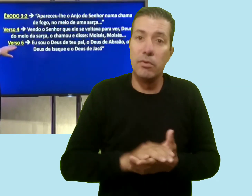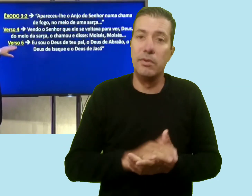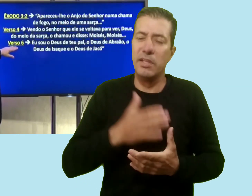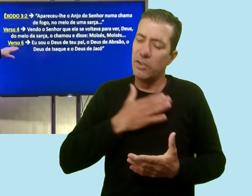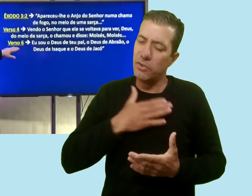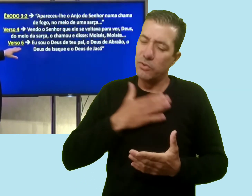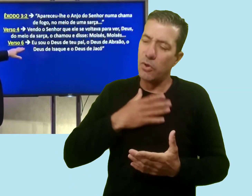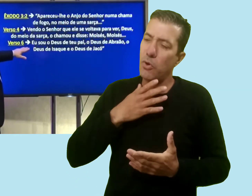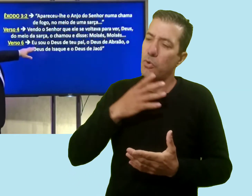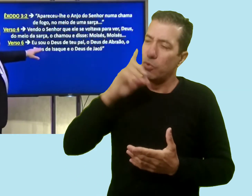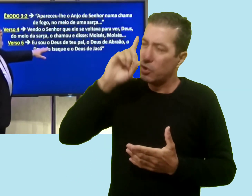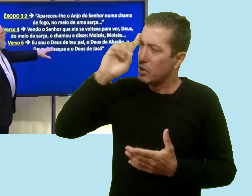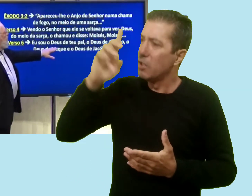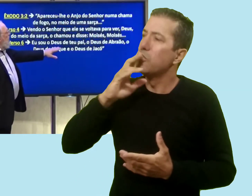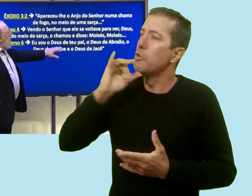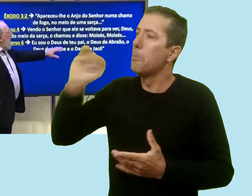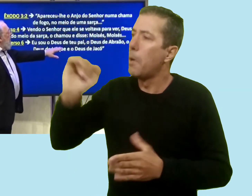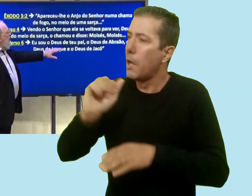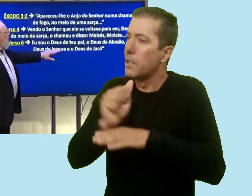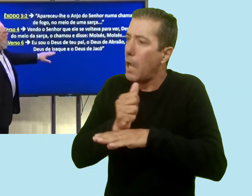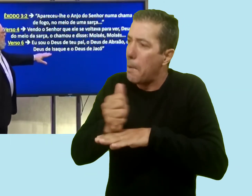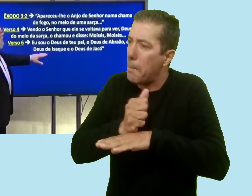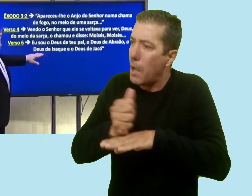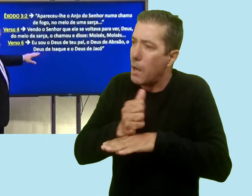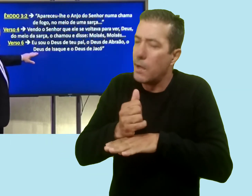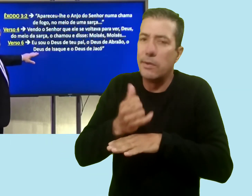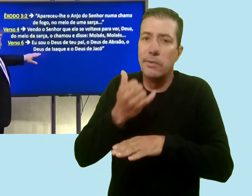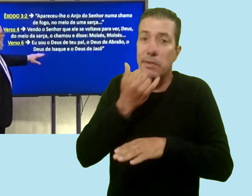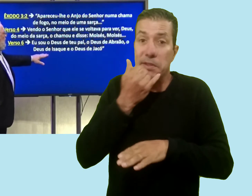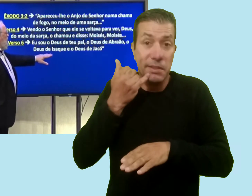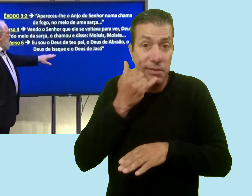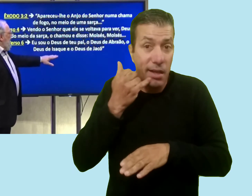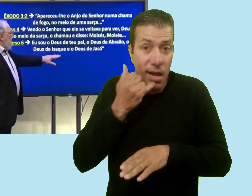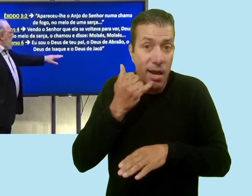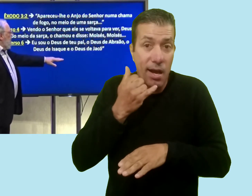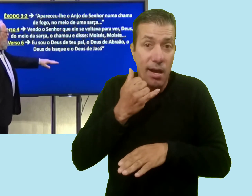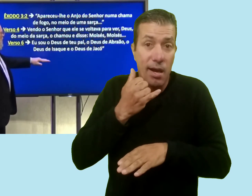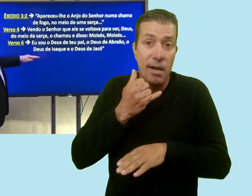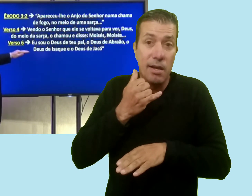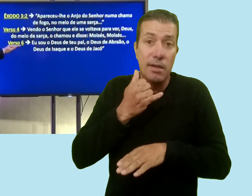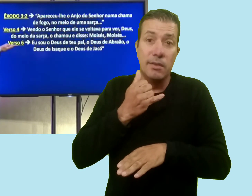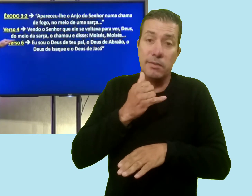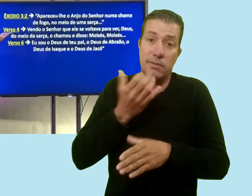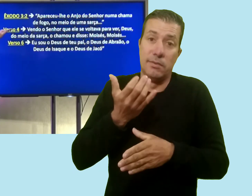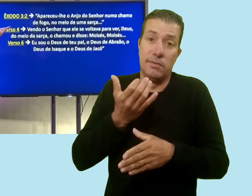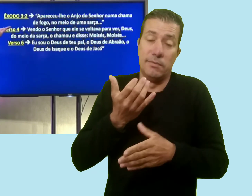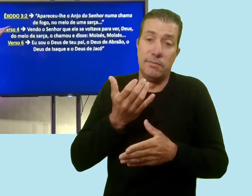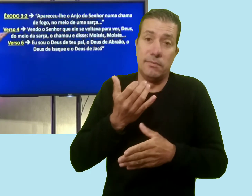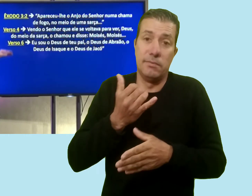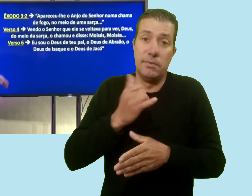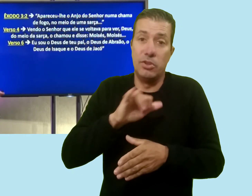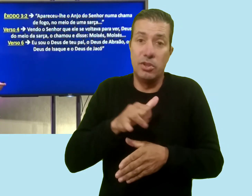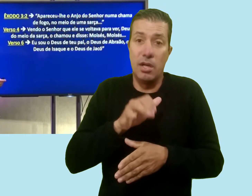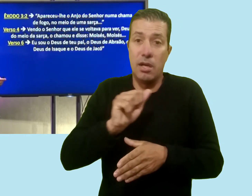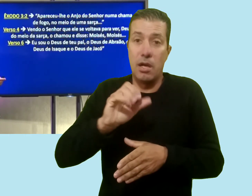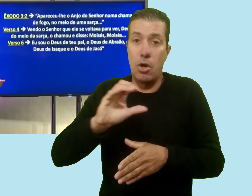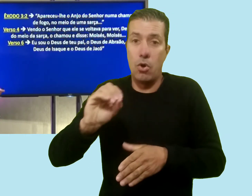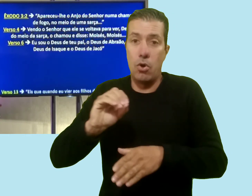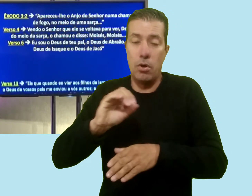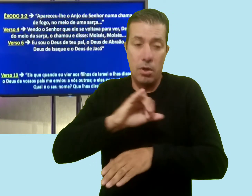ele diz assim: eu sou o Deus de teu pai, o Deus de Abraão, o Deus de Isaac, o Deus de Jacó. Ele disse isso para Moisés.